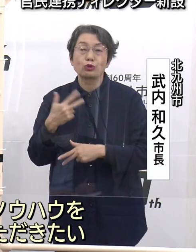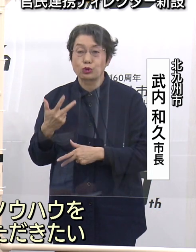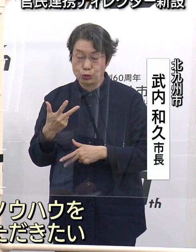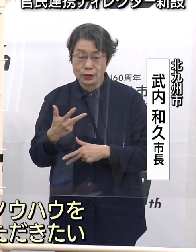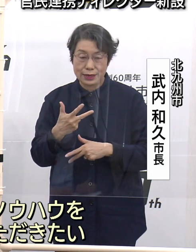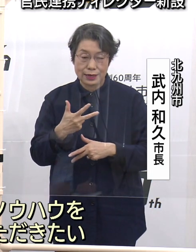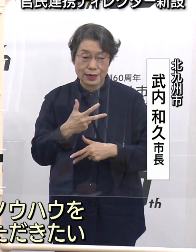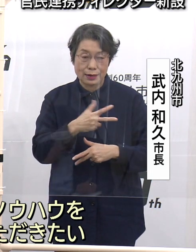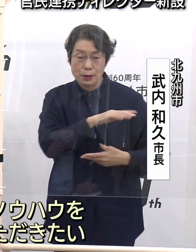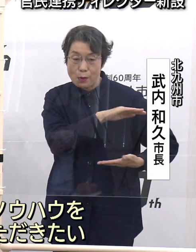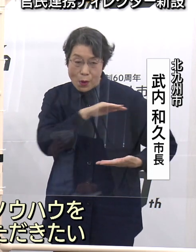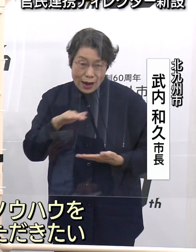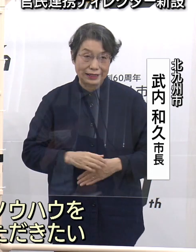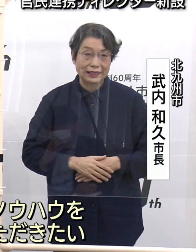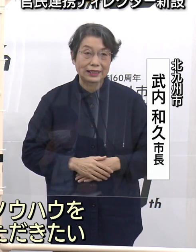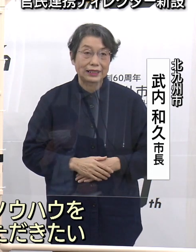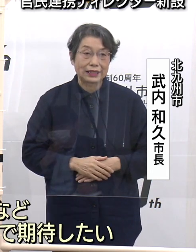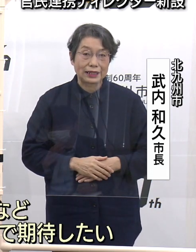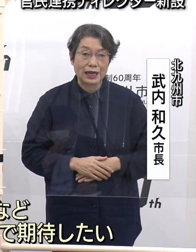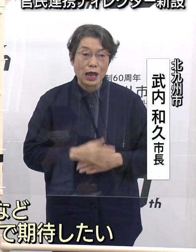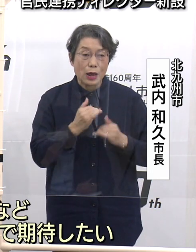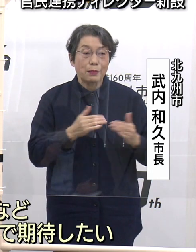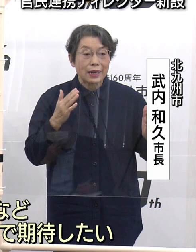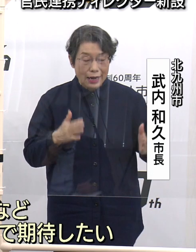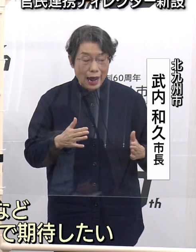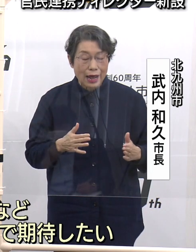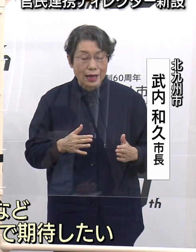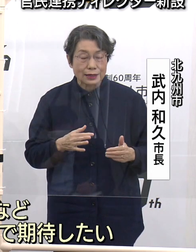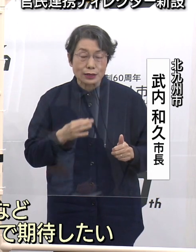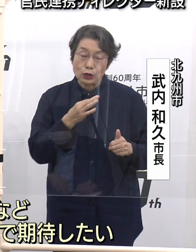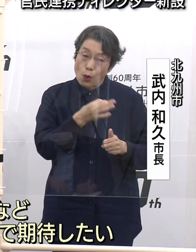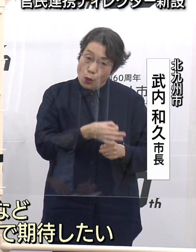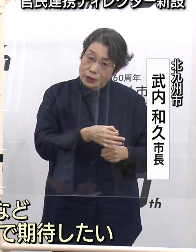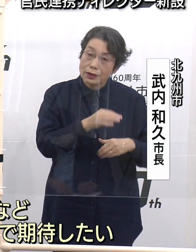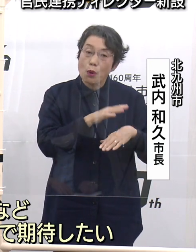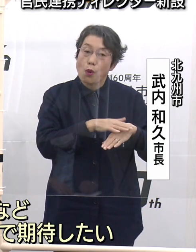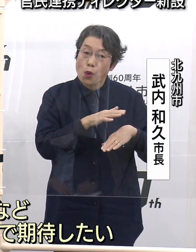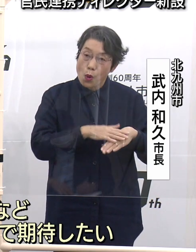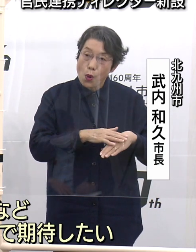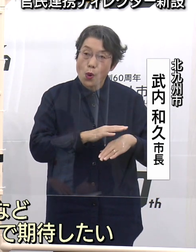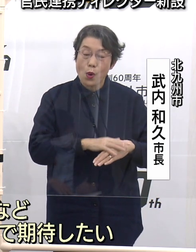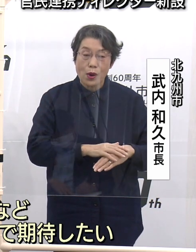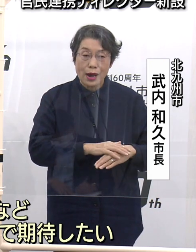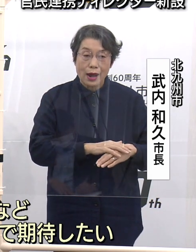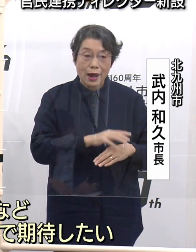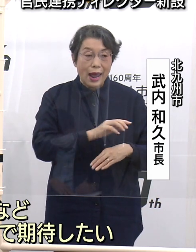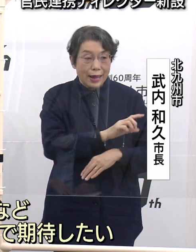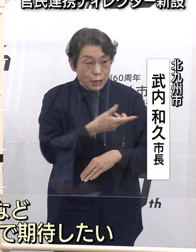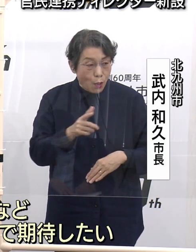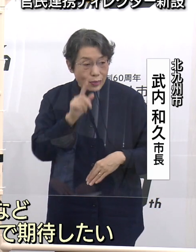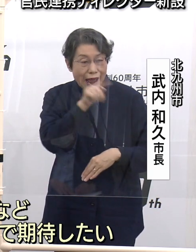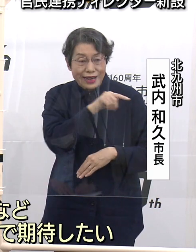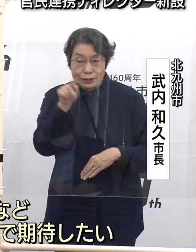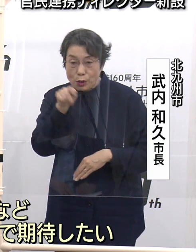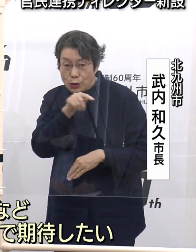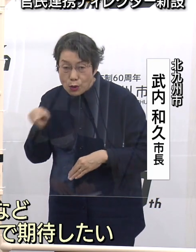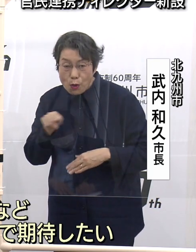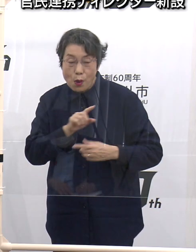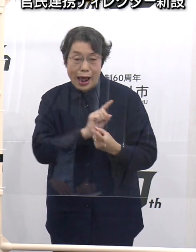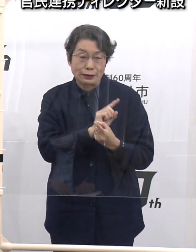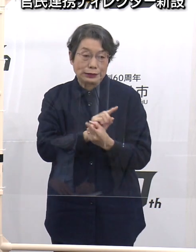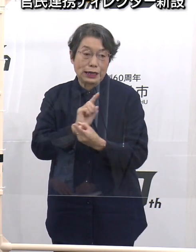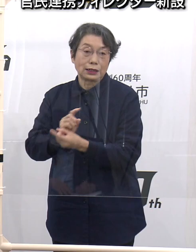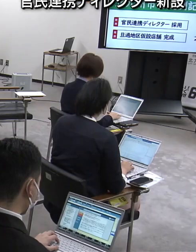いただきたいということそして民間投資の呼び込みですね人脈とか様々なものも持ってるのでそういったところでも期待をしたいです